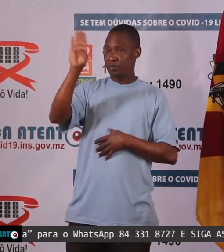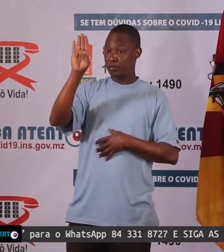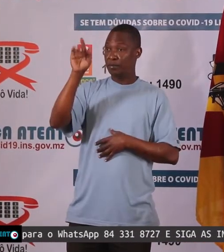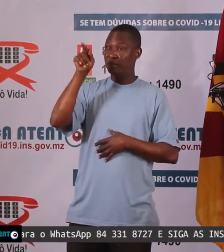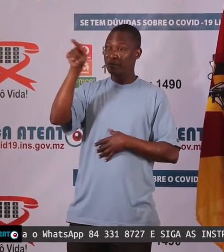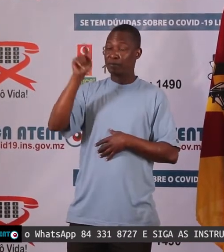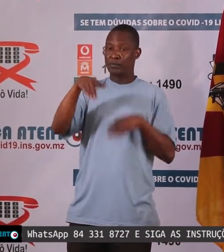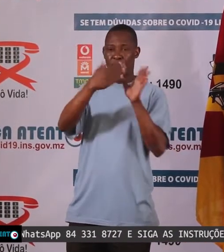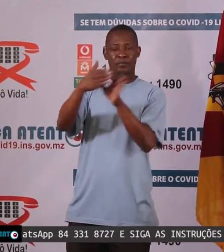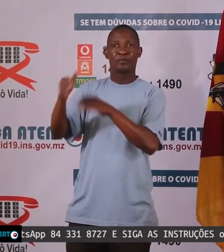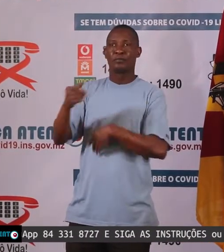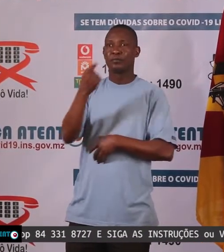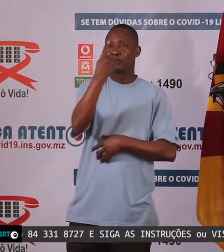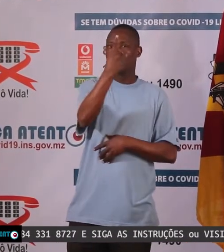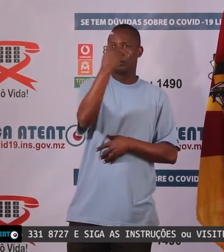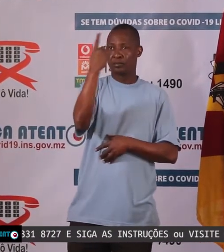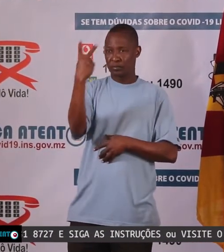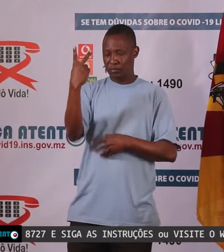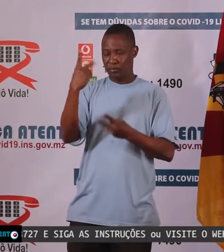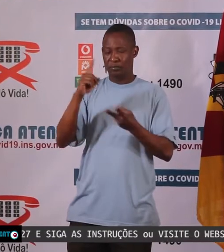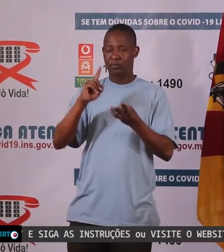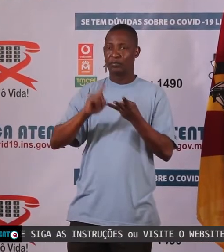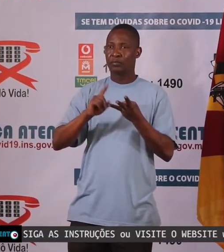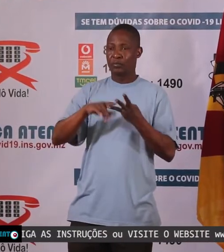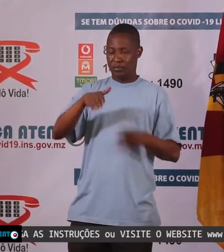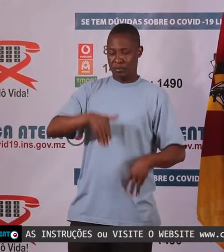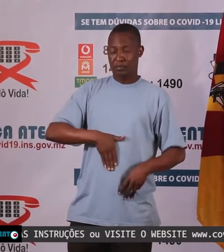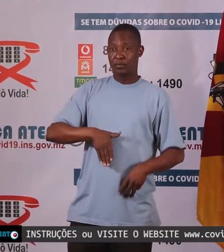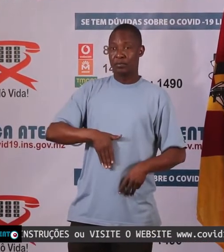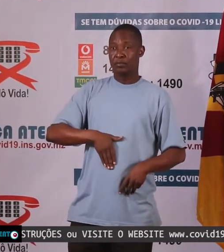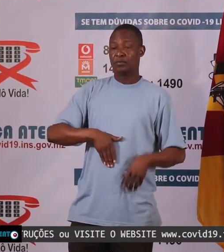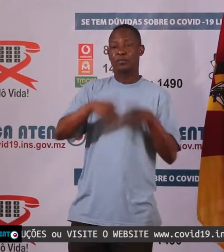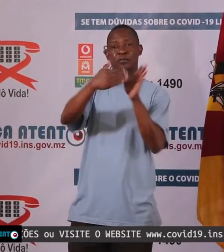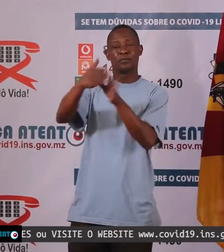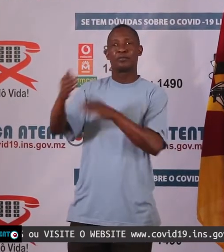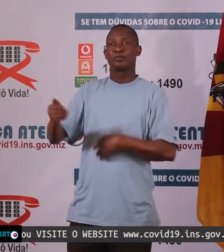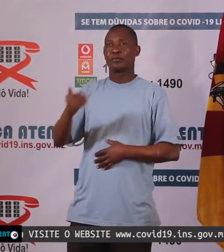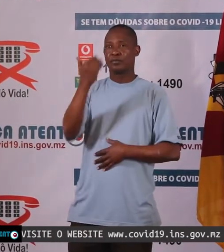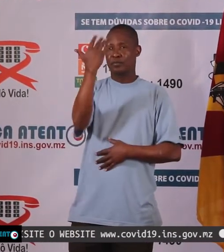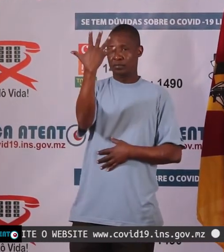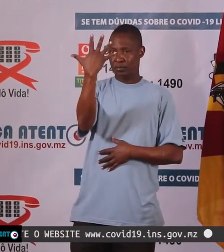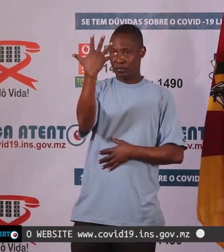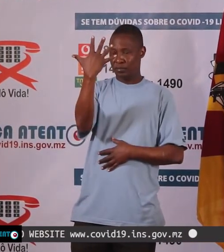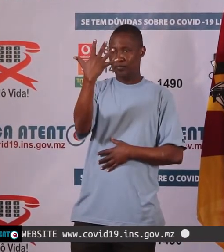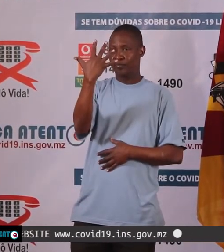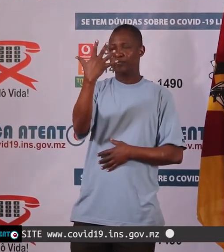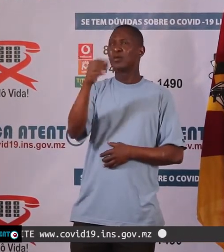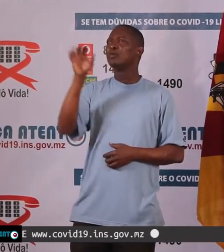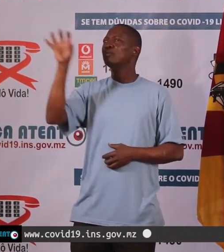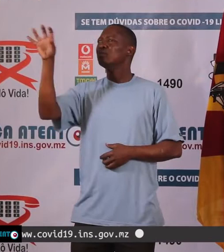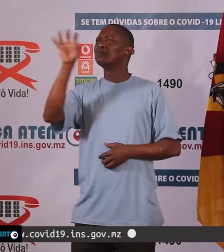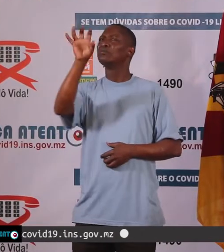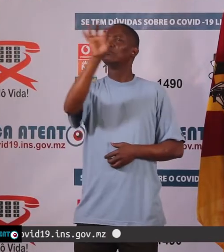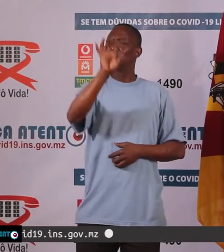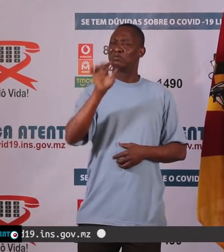casos e Tete com 5 casos. As outras províncias têm uns números entre 2 e a 3